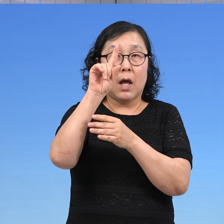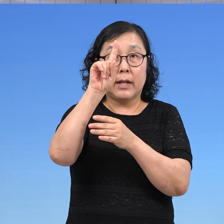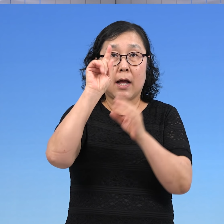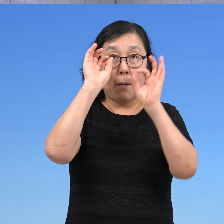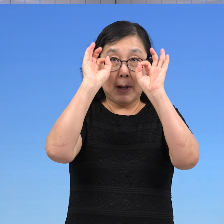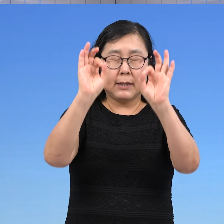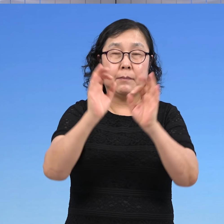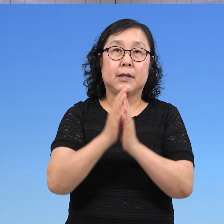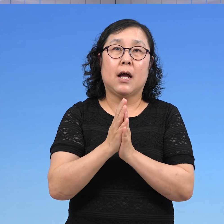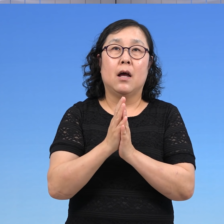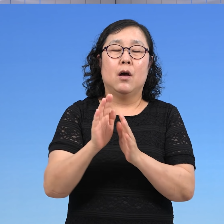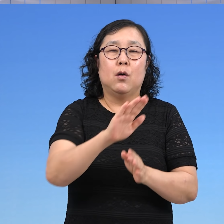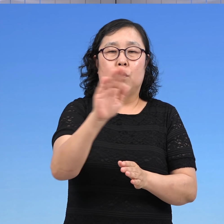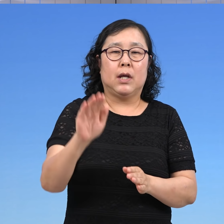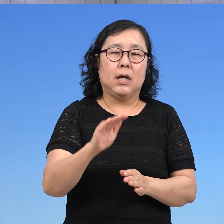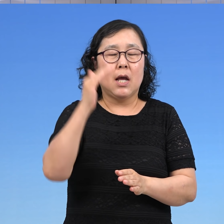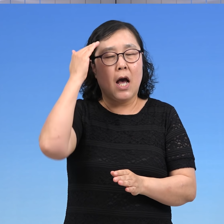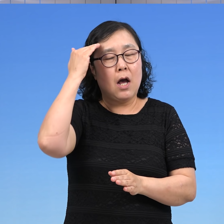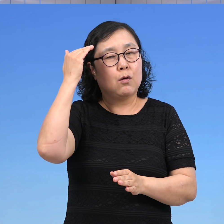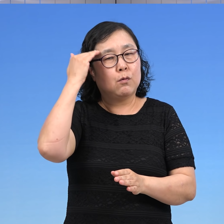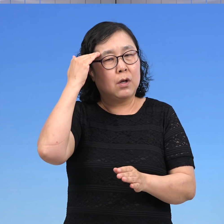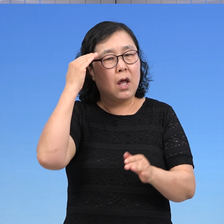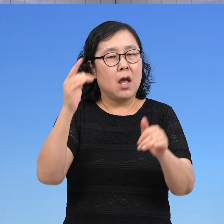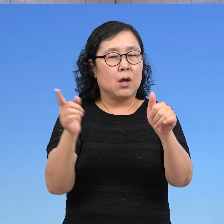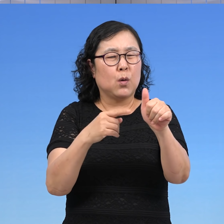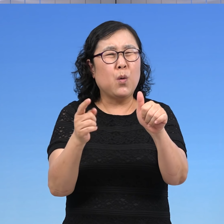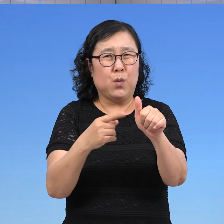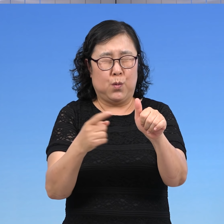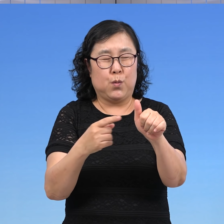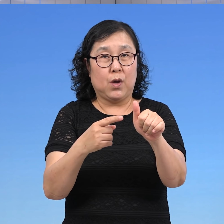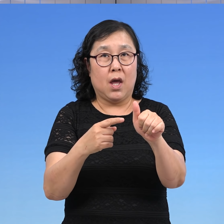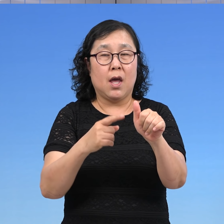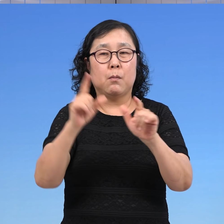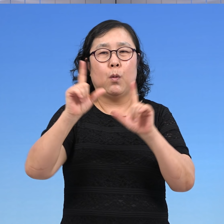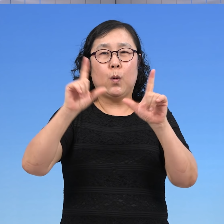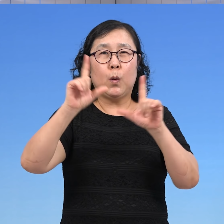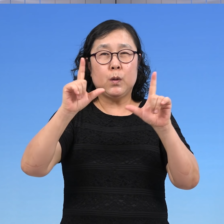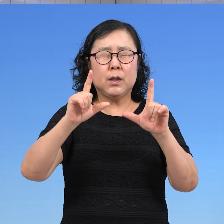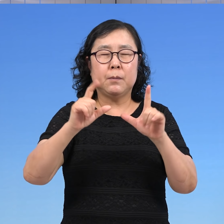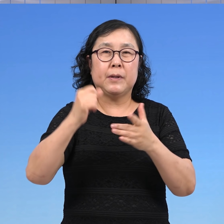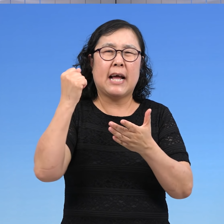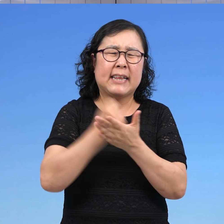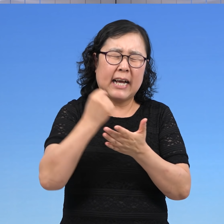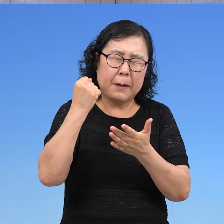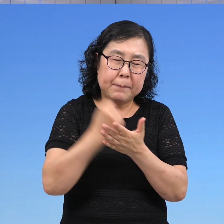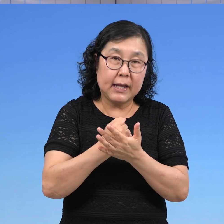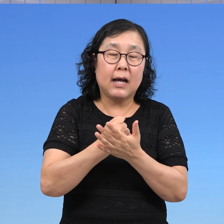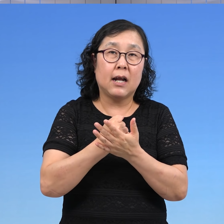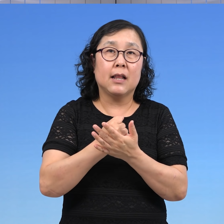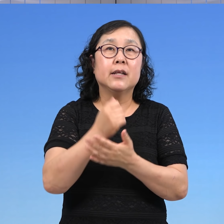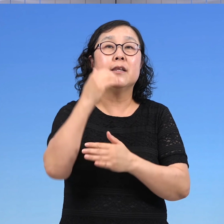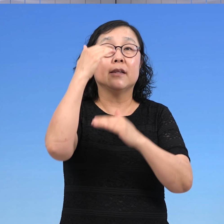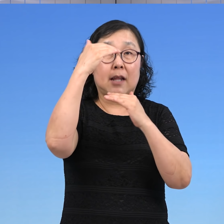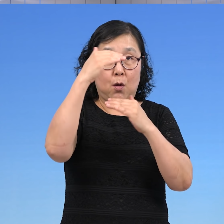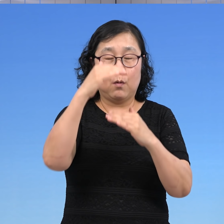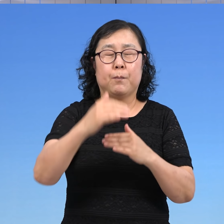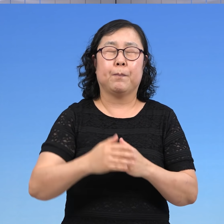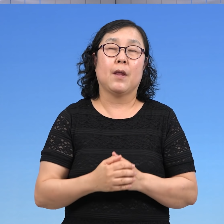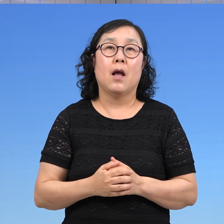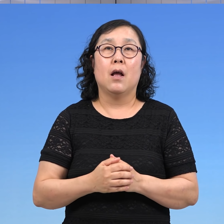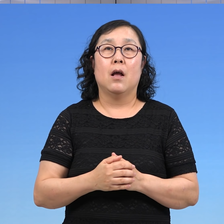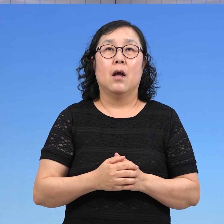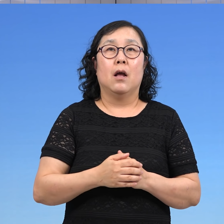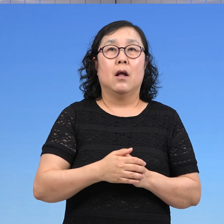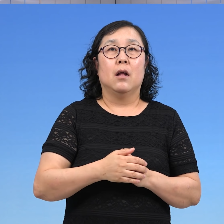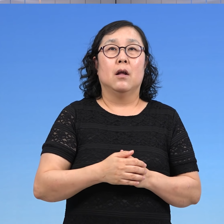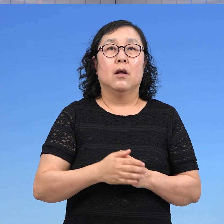했는데요 우리나라 교육 현실을 뭐 통타 남은 그런 내용이 그 강의의 담겨져 있었습니다